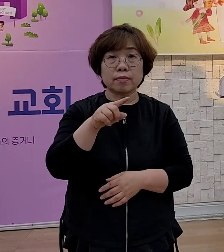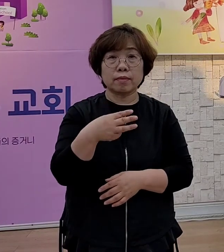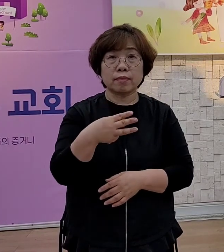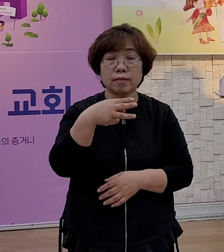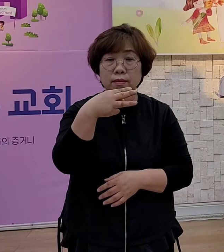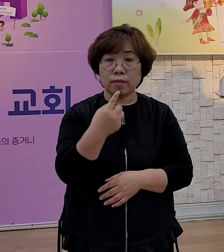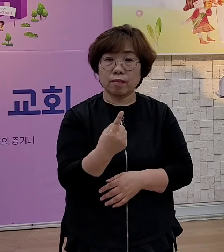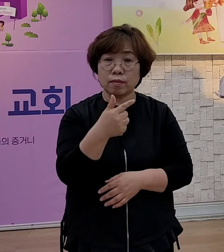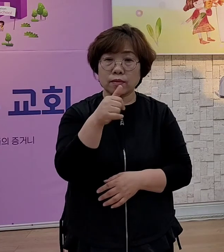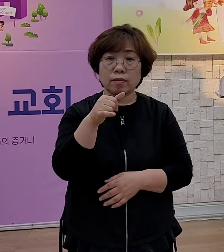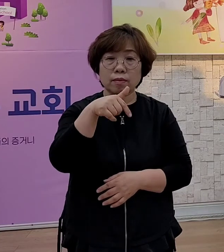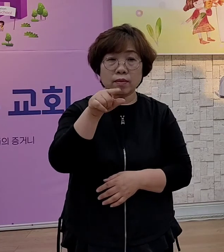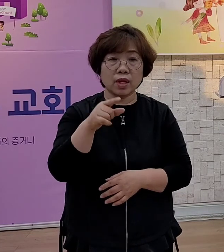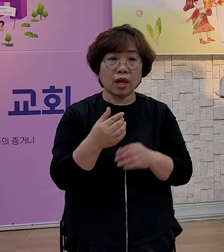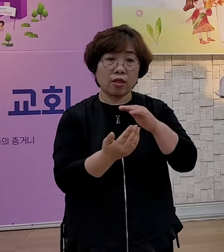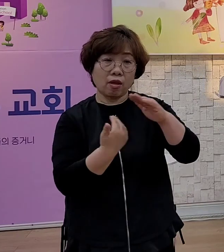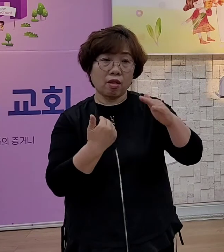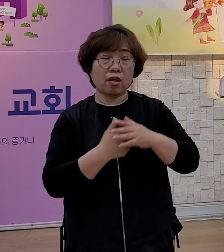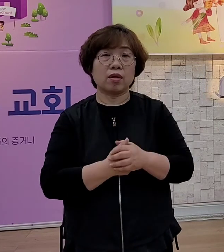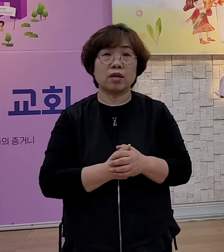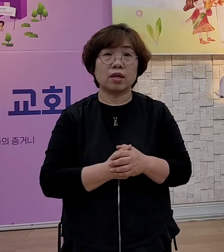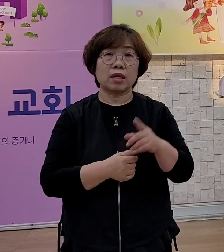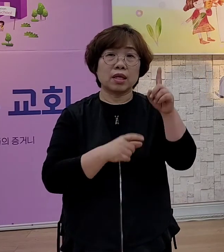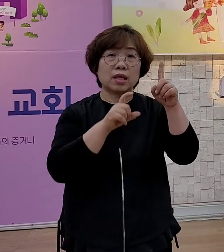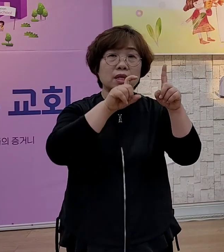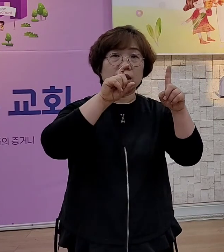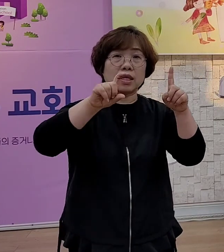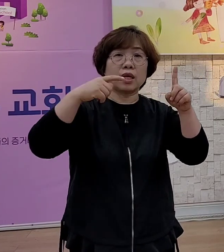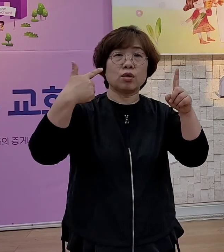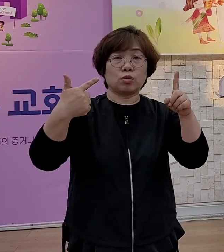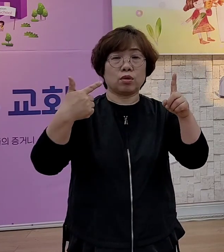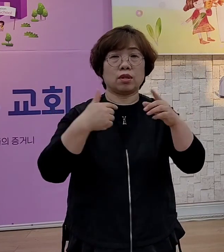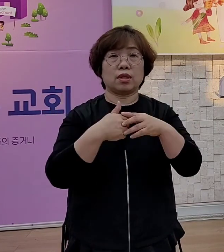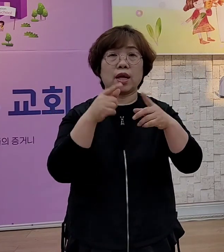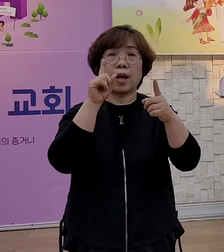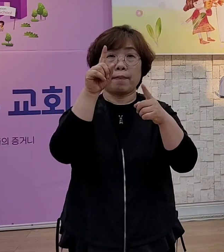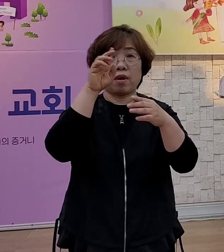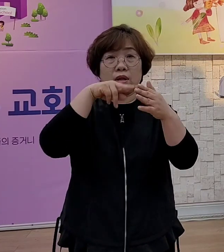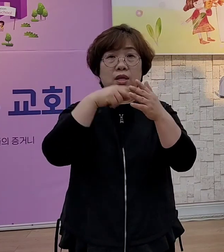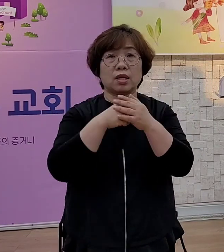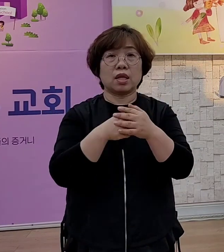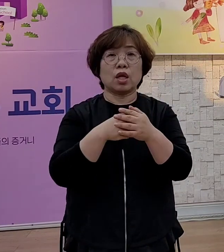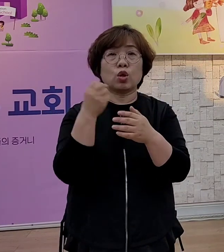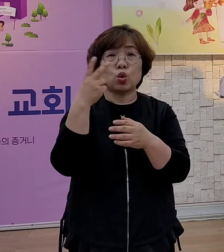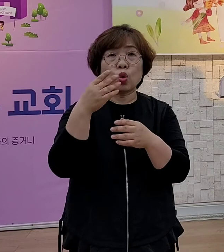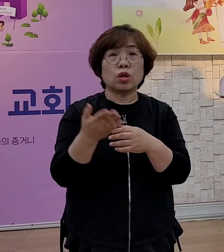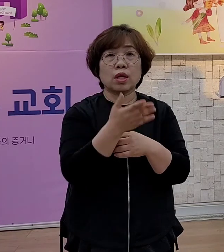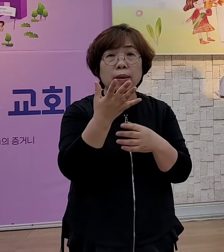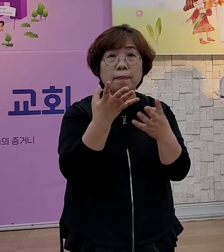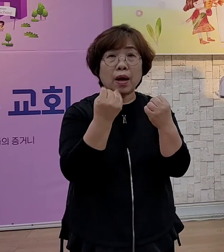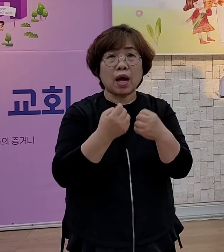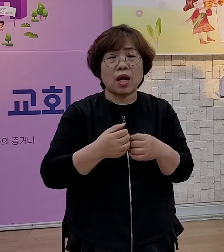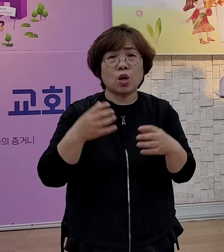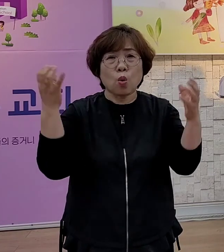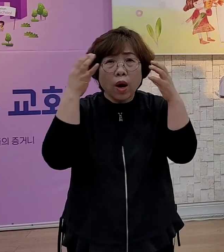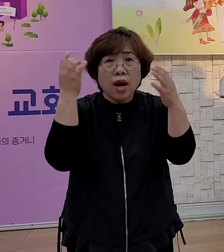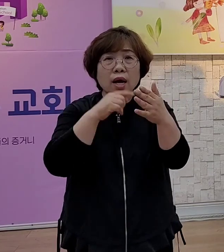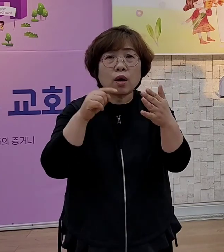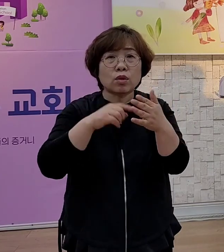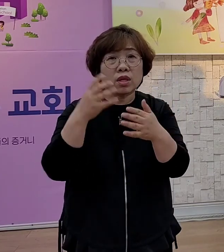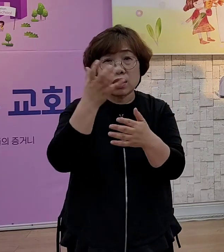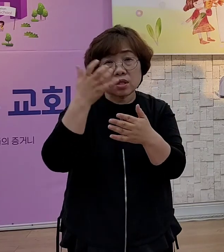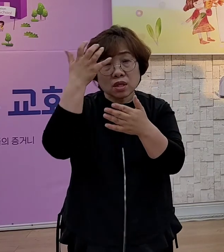보면 이런 말씀이 있습니다. 우리 한 번만 1장 6절 한 번만 다 같이 읽습니다. 시작. 또 너희는 많은